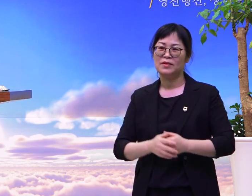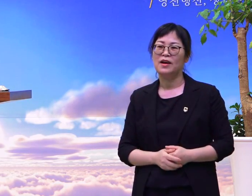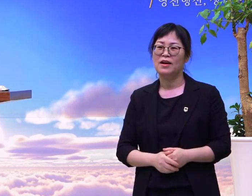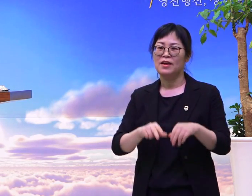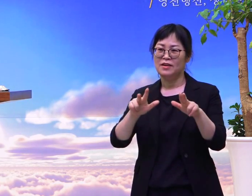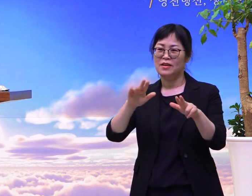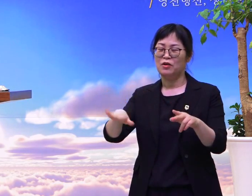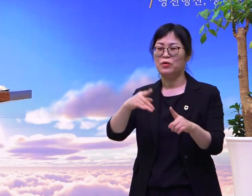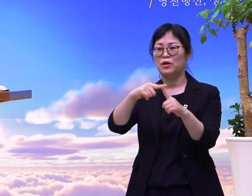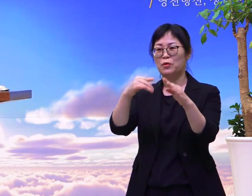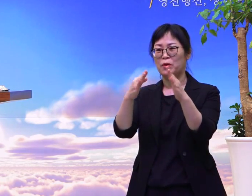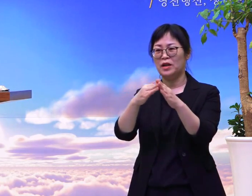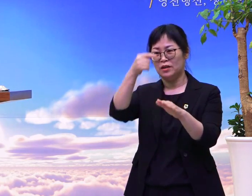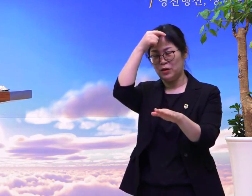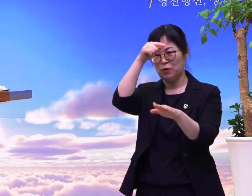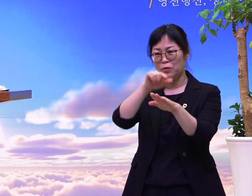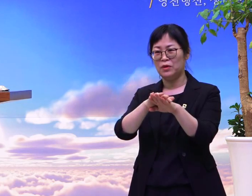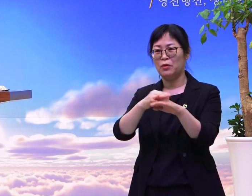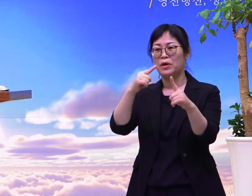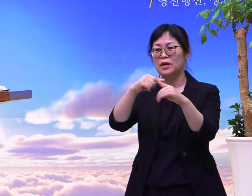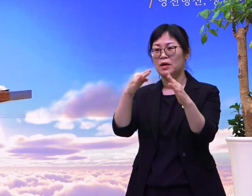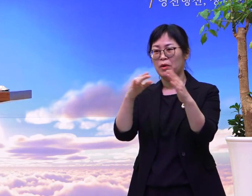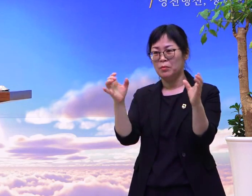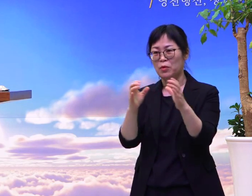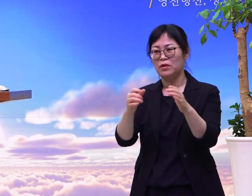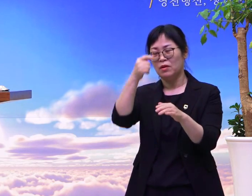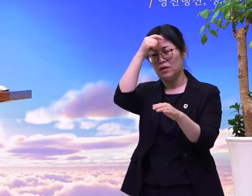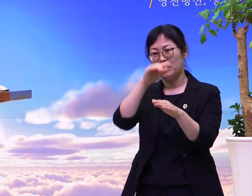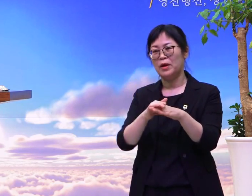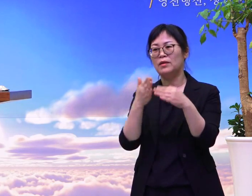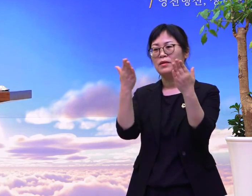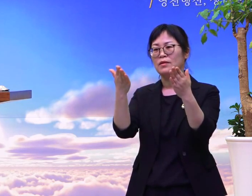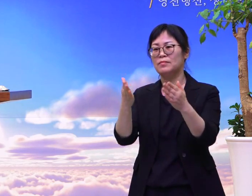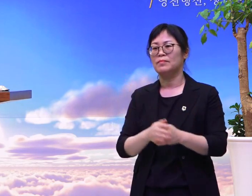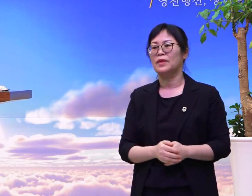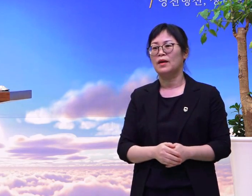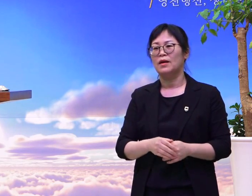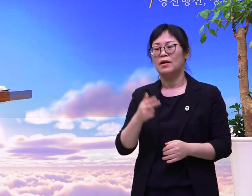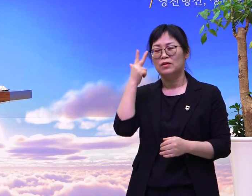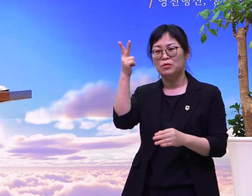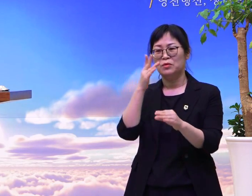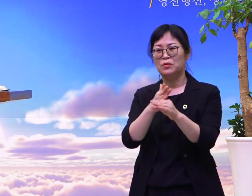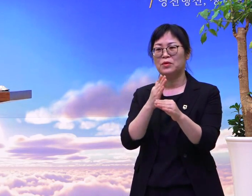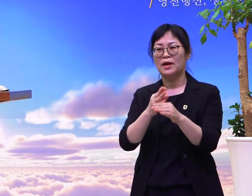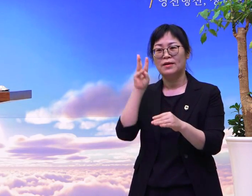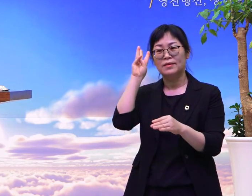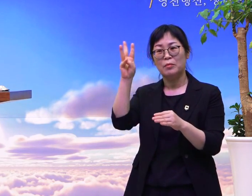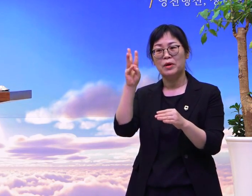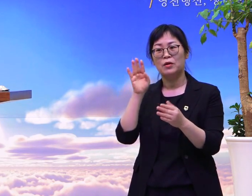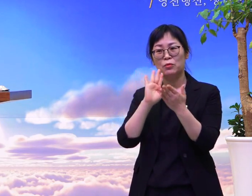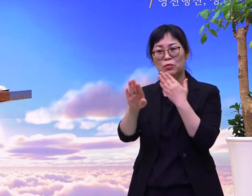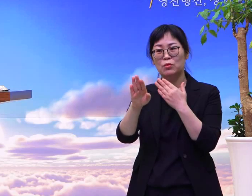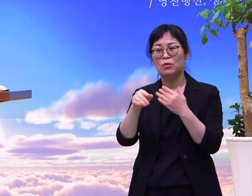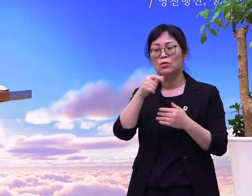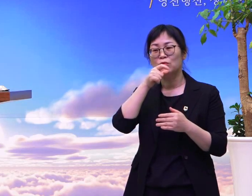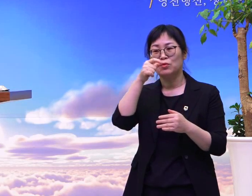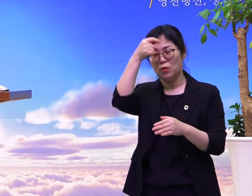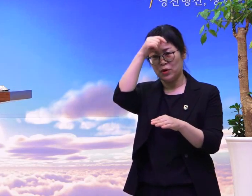이제 우리 교회는 예배당에 모여서 예배를 드리려고 합니다. 주중에 이제 3일 후죠. 수요